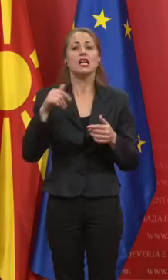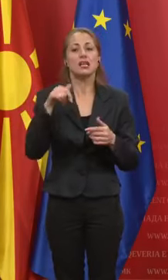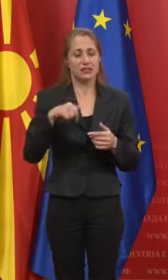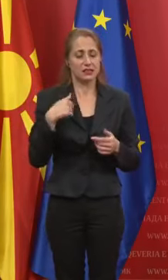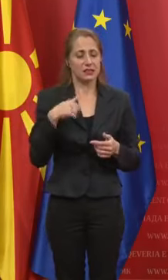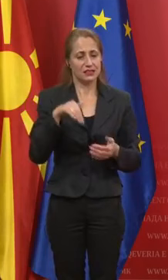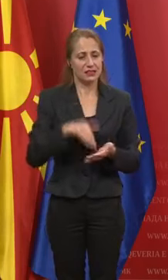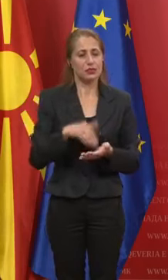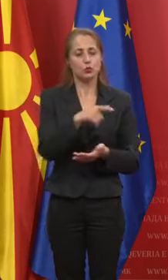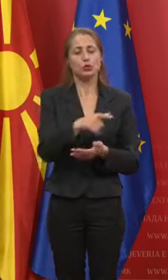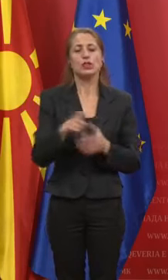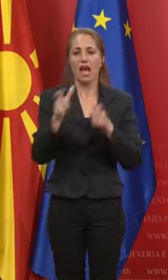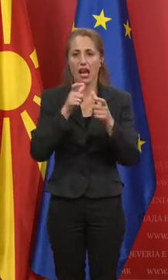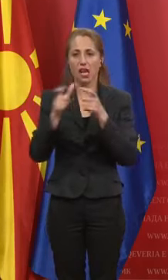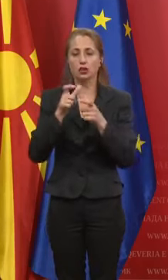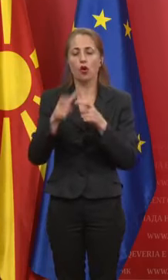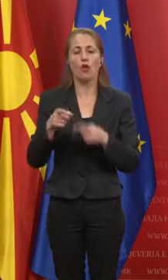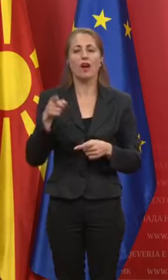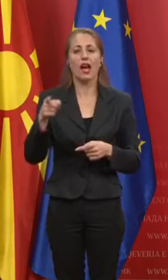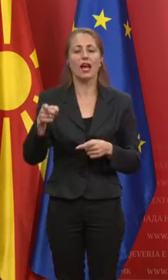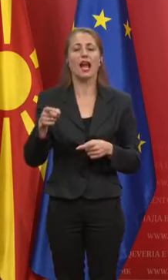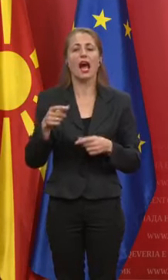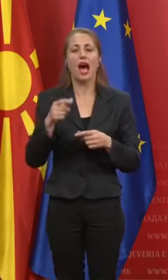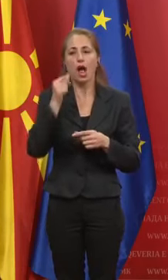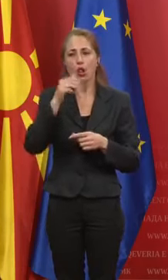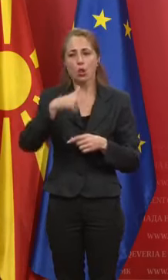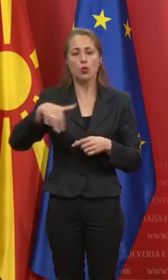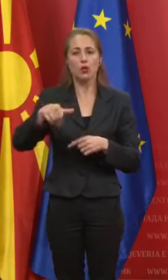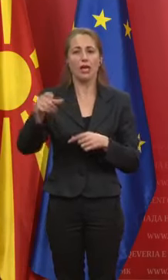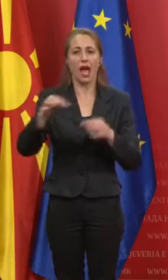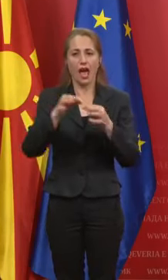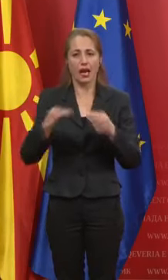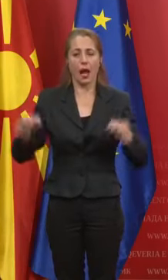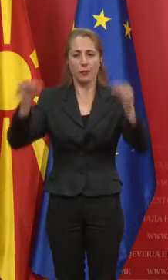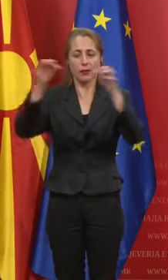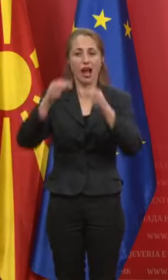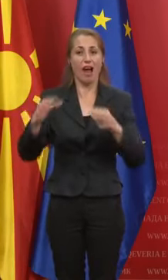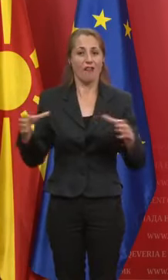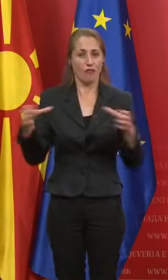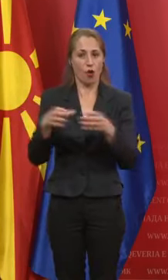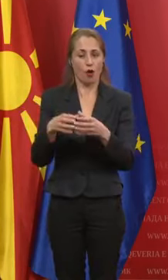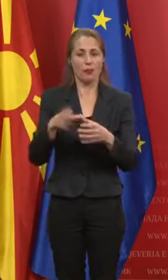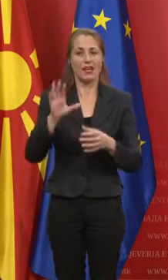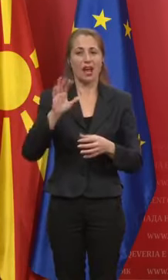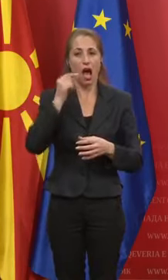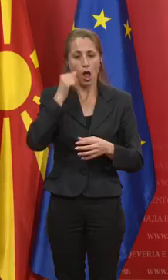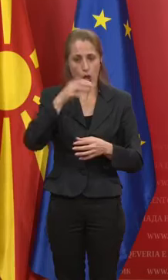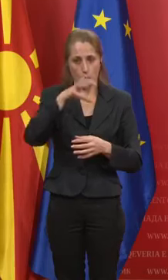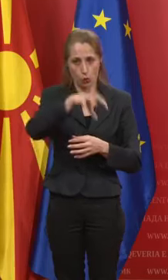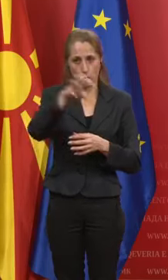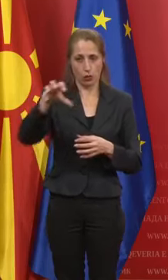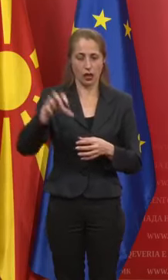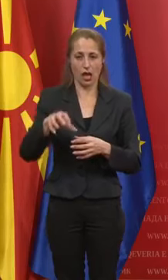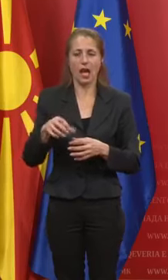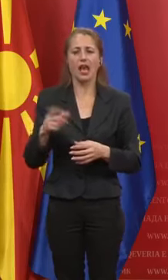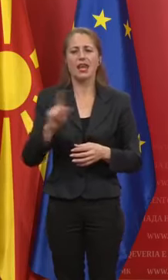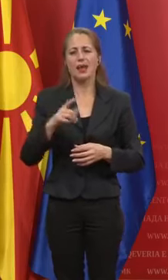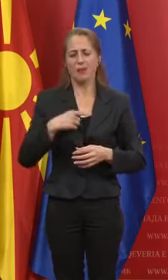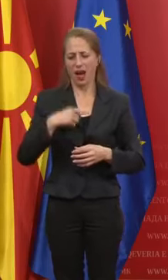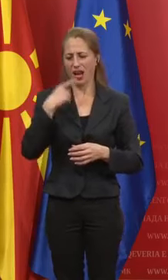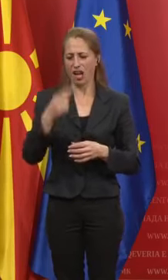разговараат тие луѓе во рамките на таа работна група, која што се формираше, еве сега нема да го кажам времето, за да не биде